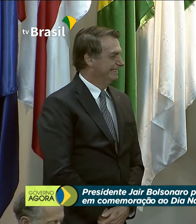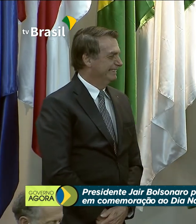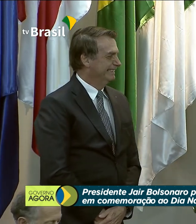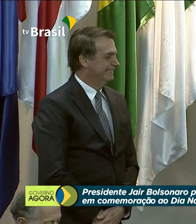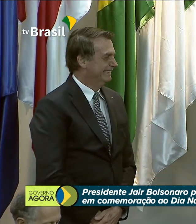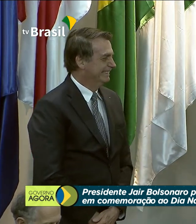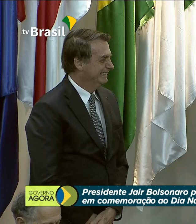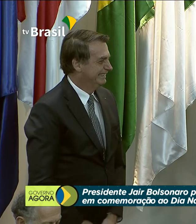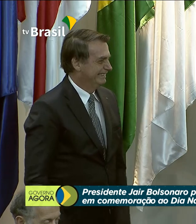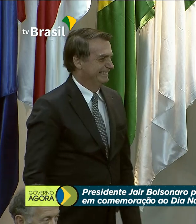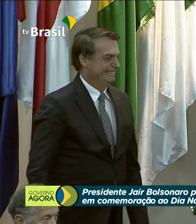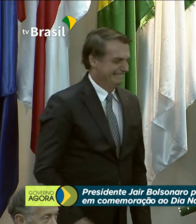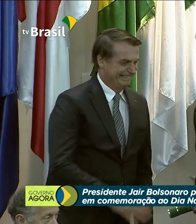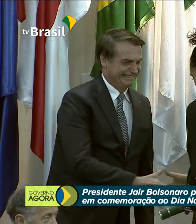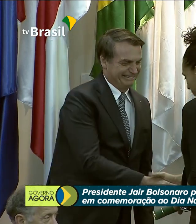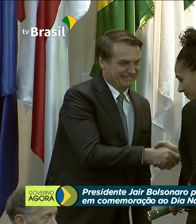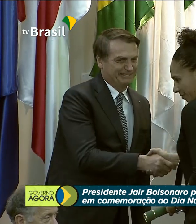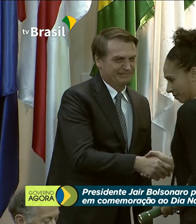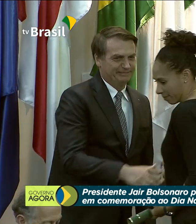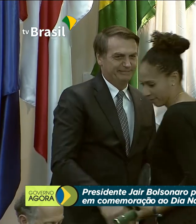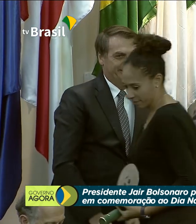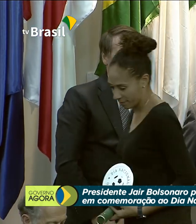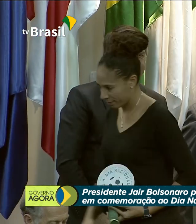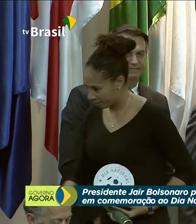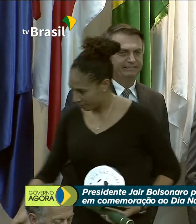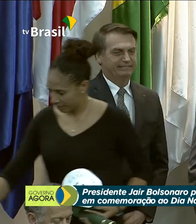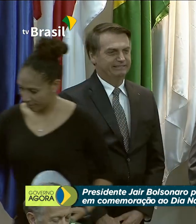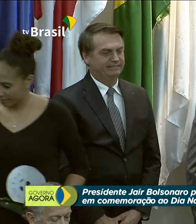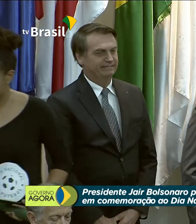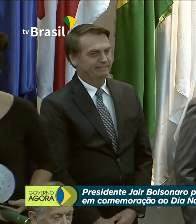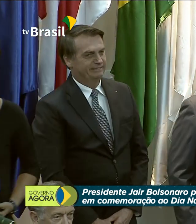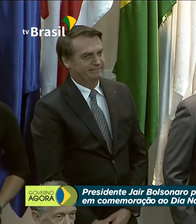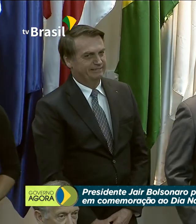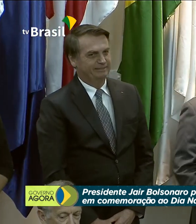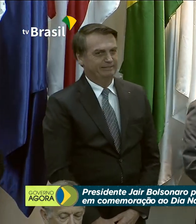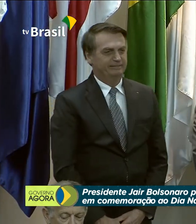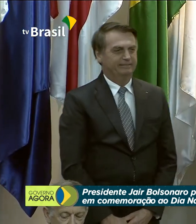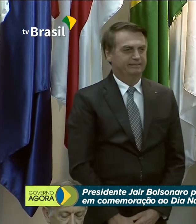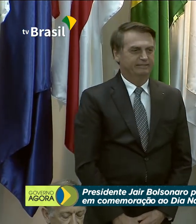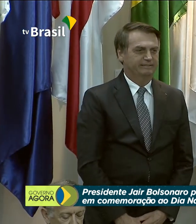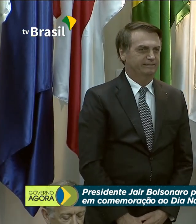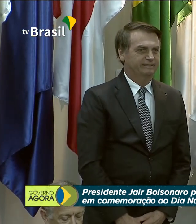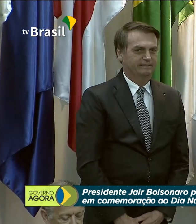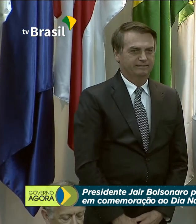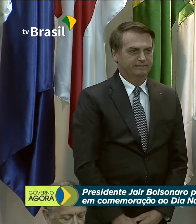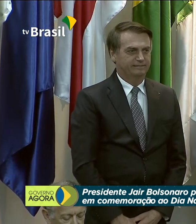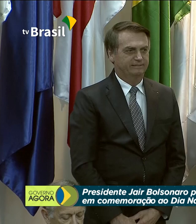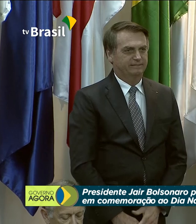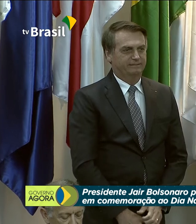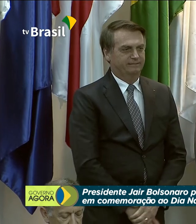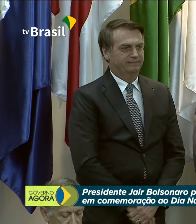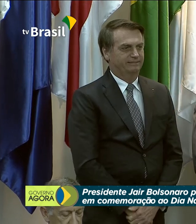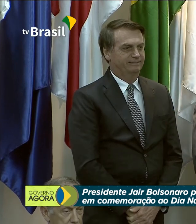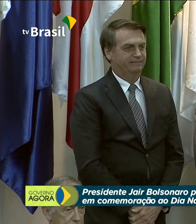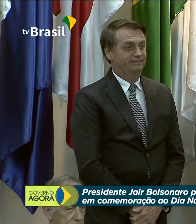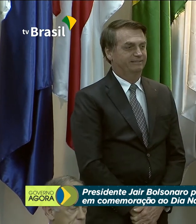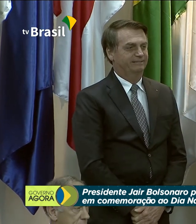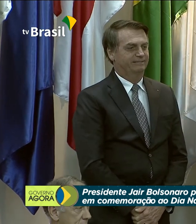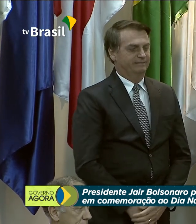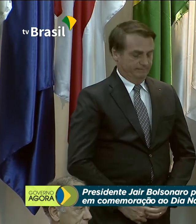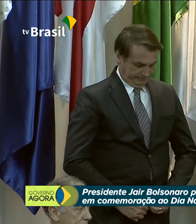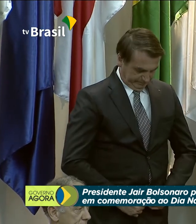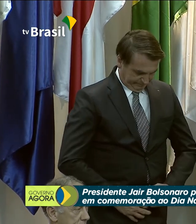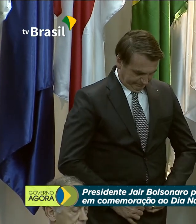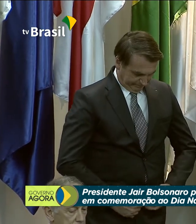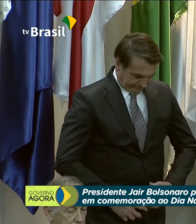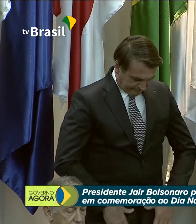Jogos Pan-Americanos de 2007 no Rio de Janeiro. Vice-campeã na Copa do Mundo de 2007 e medalha de prata nos Jogos